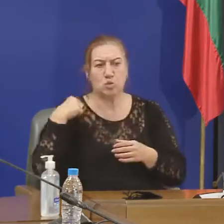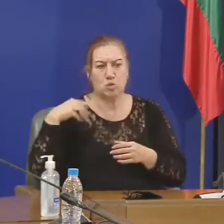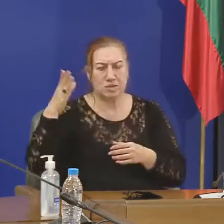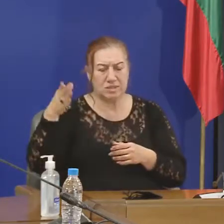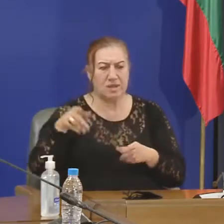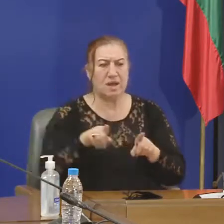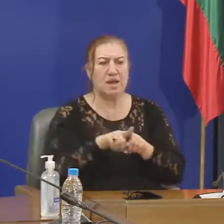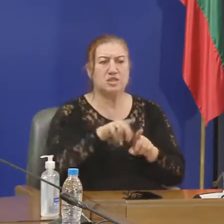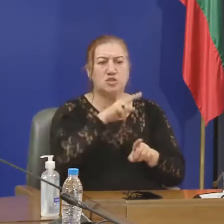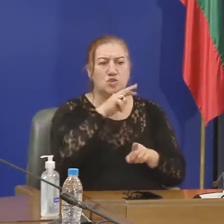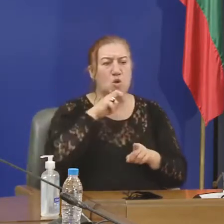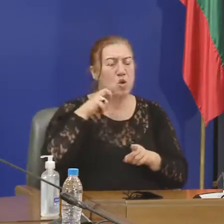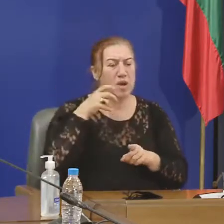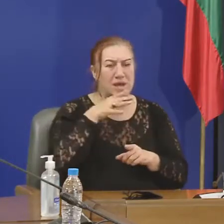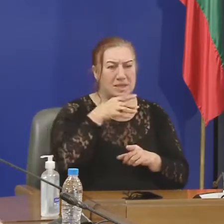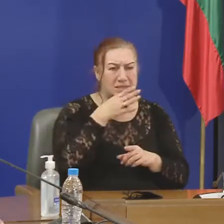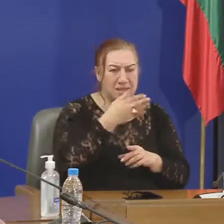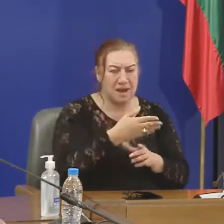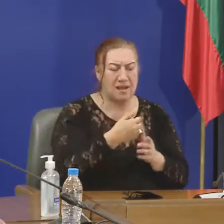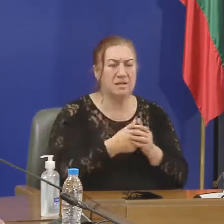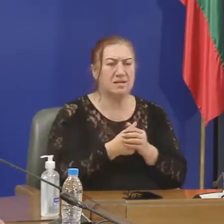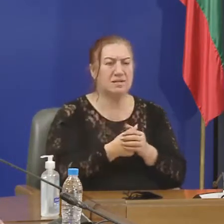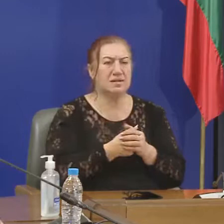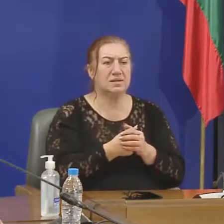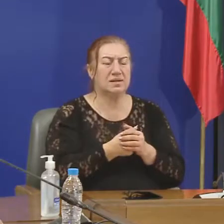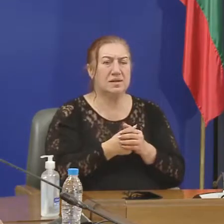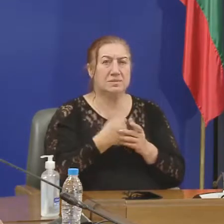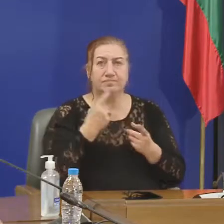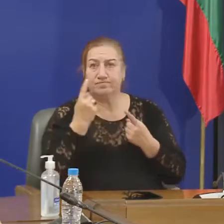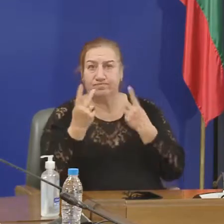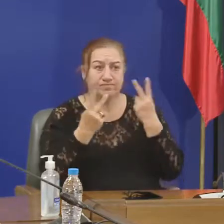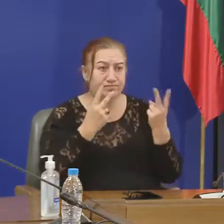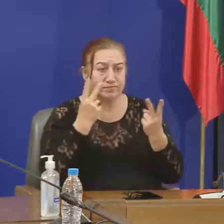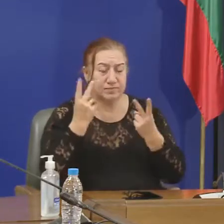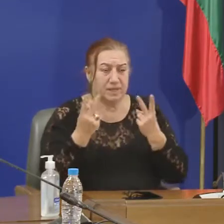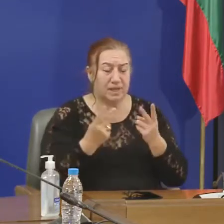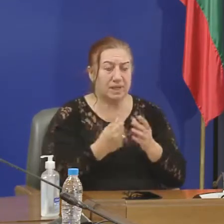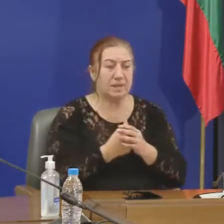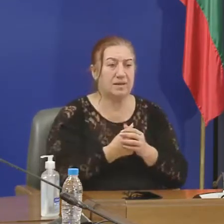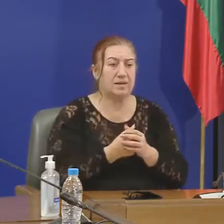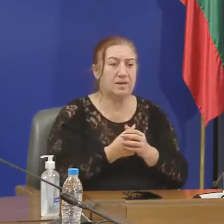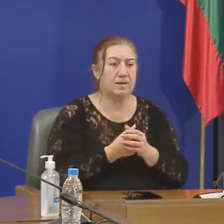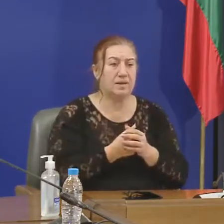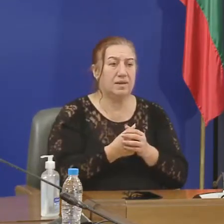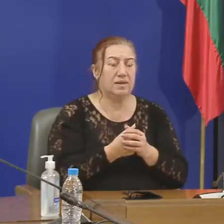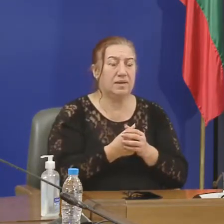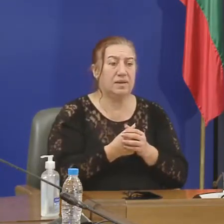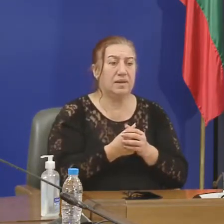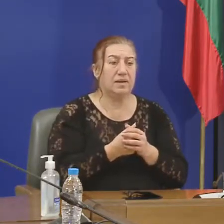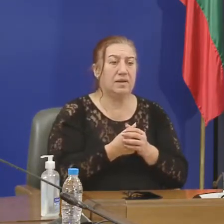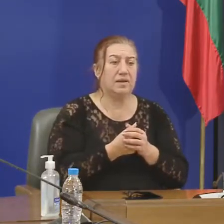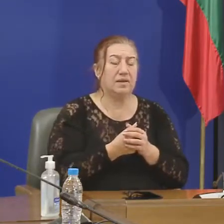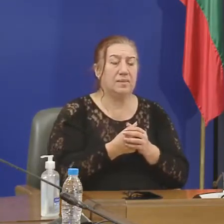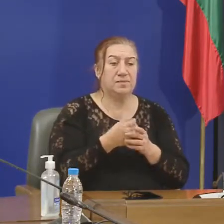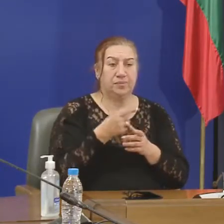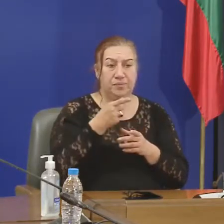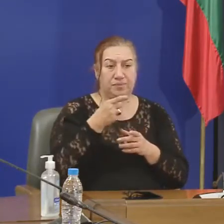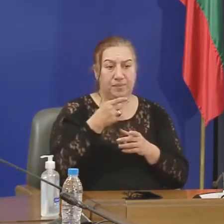Три страни в момента са затворили образователните системи. 4 от тези 16, 5 прощавайте от тези